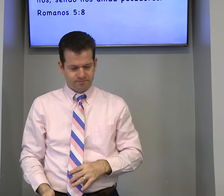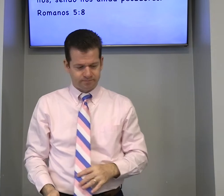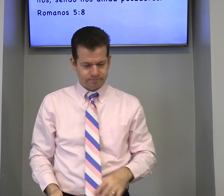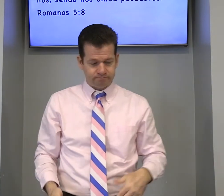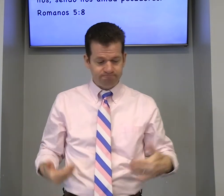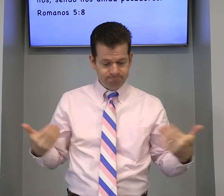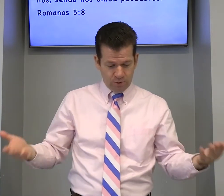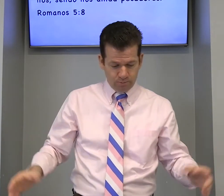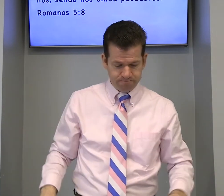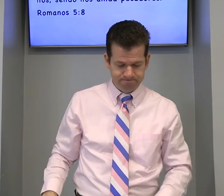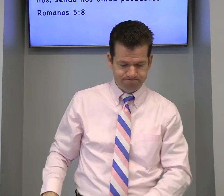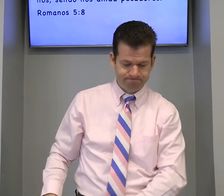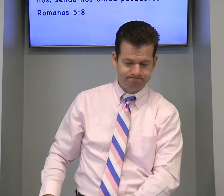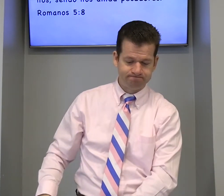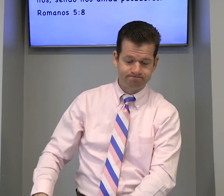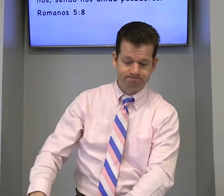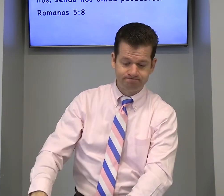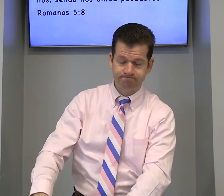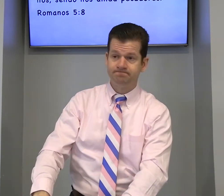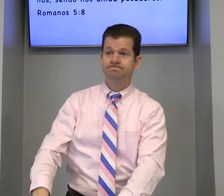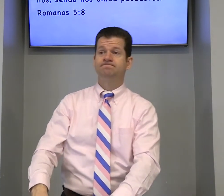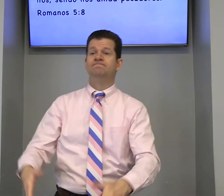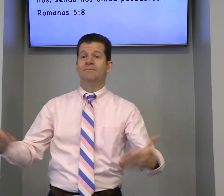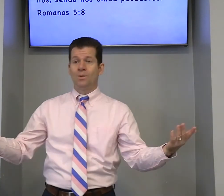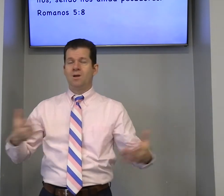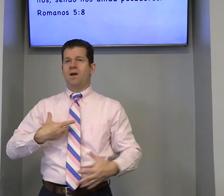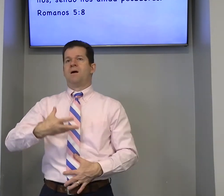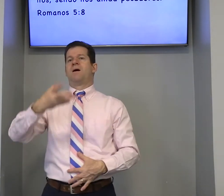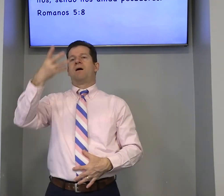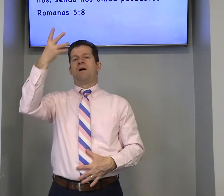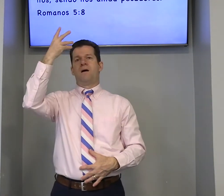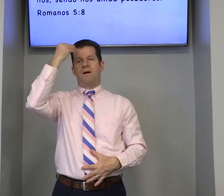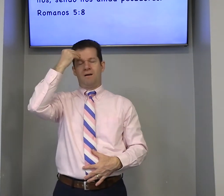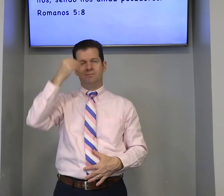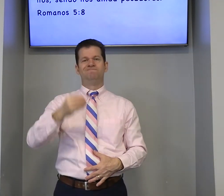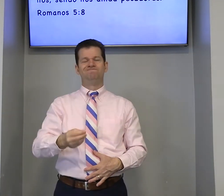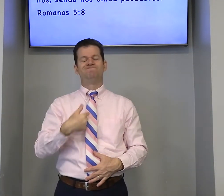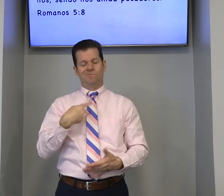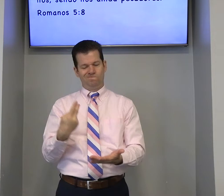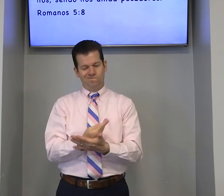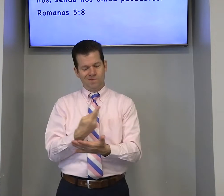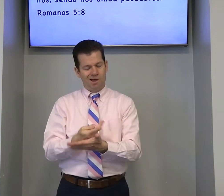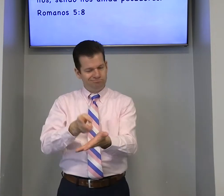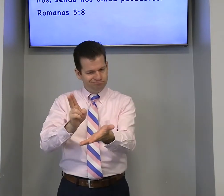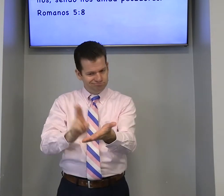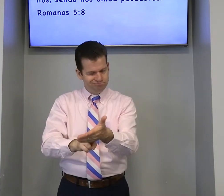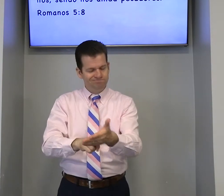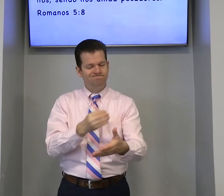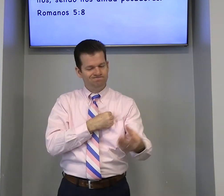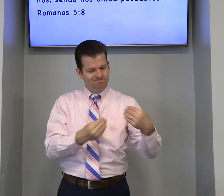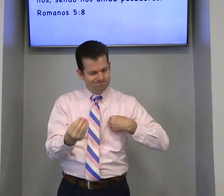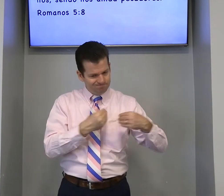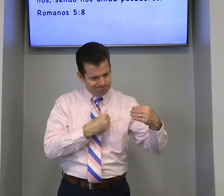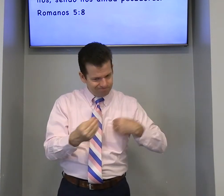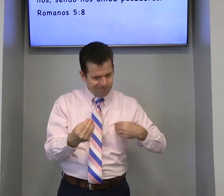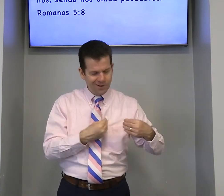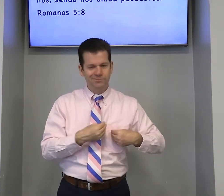Moisés fez isso como um símbolo do futuro. Agora eu